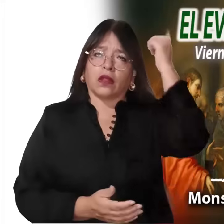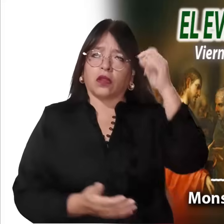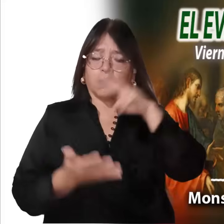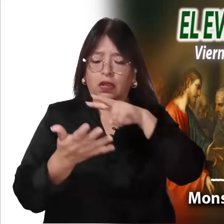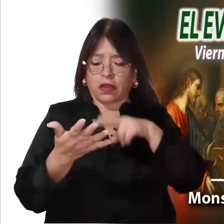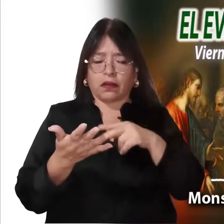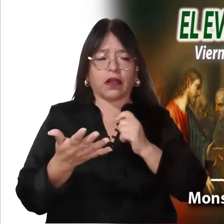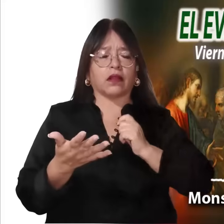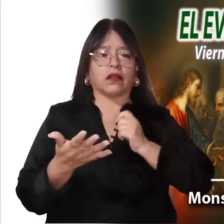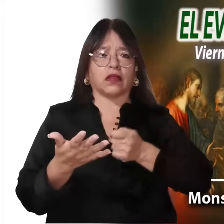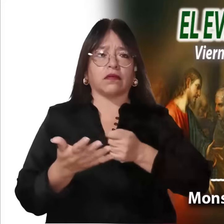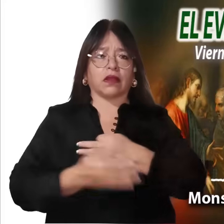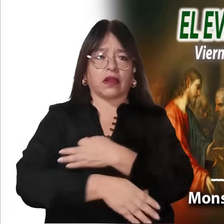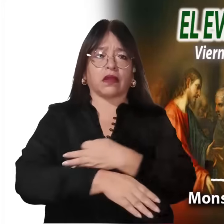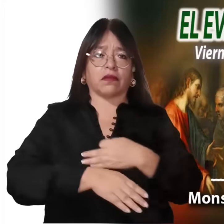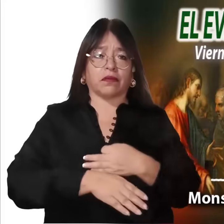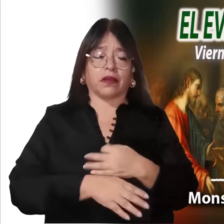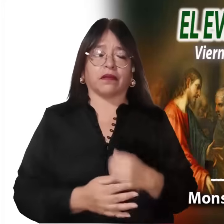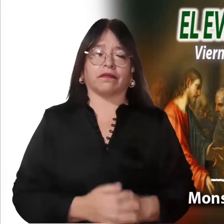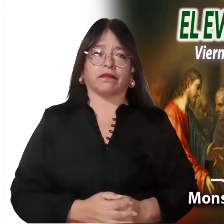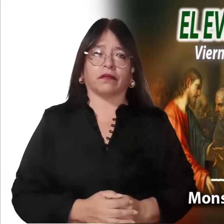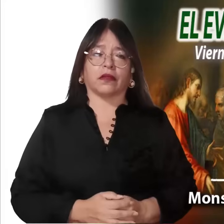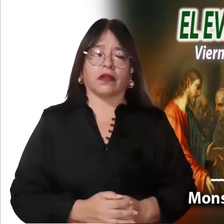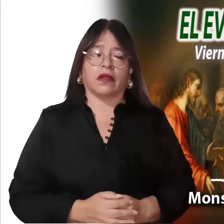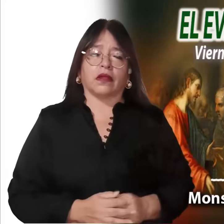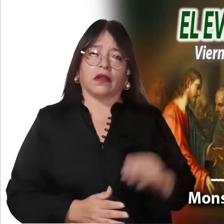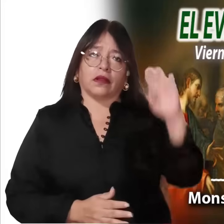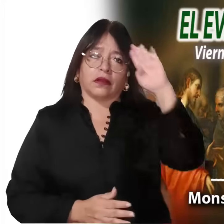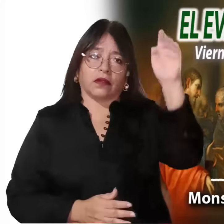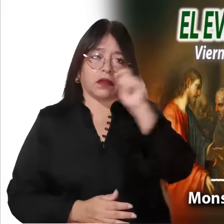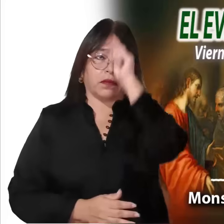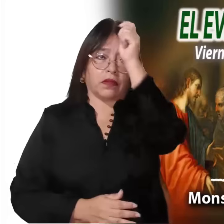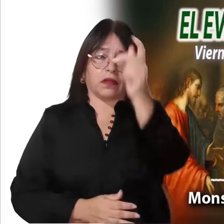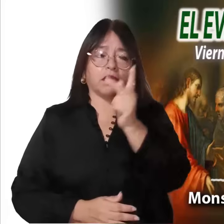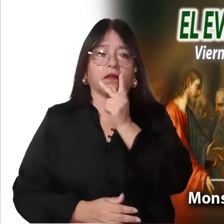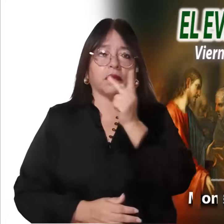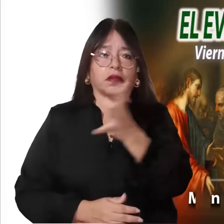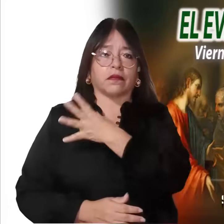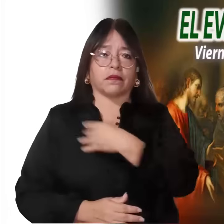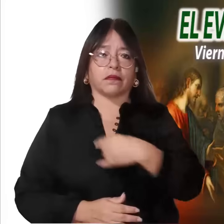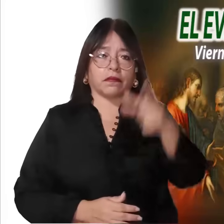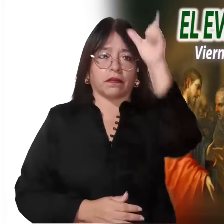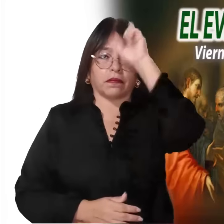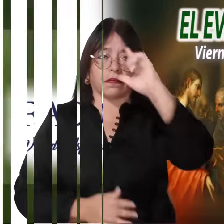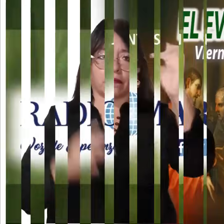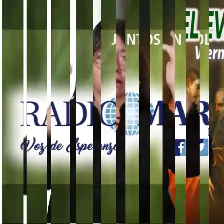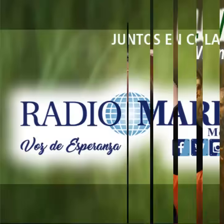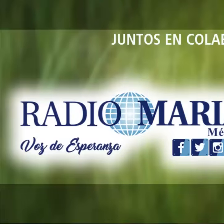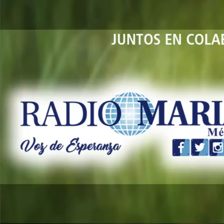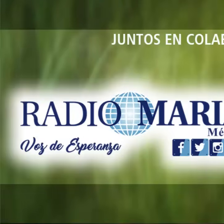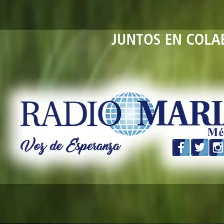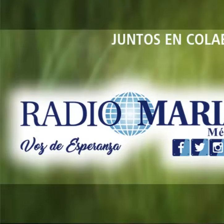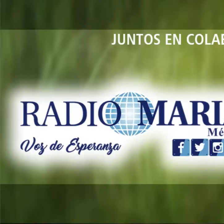el Señor a nuestras familias? El Señor te bendiga en nombre del Padre y del Hijo y del Espíritu Santo.